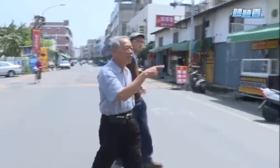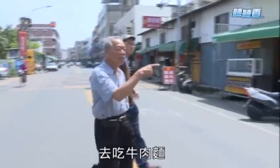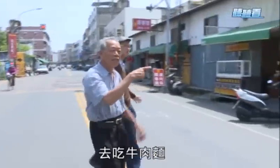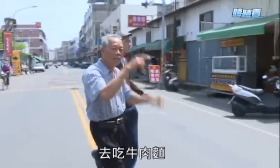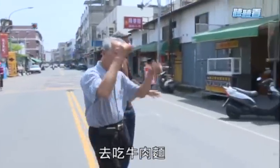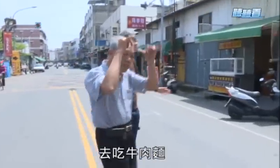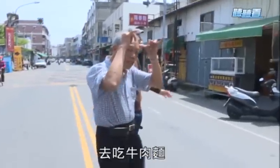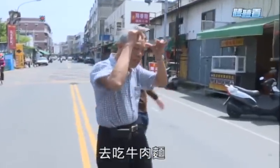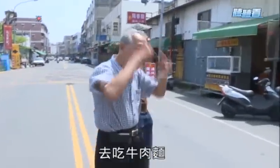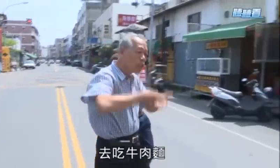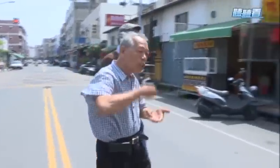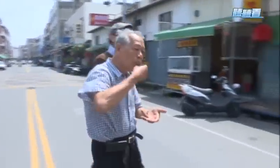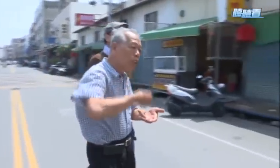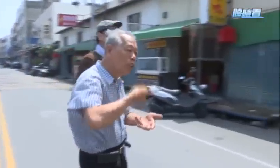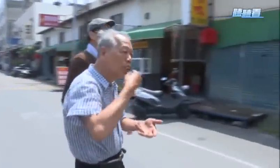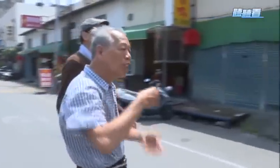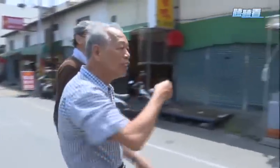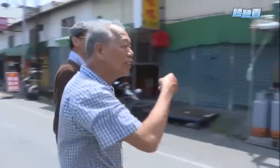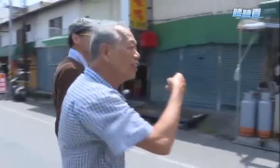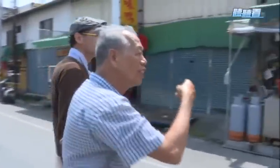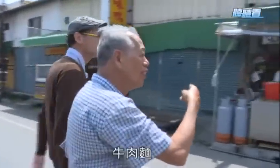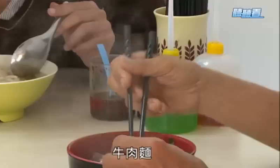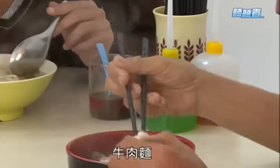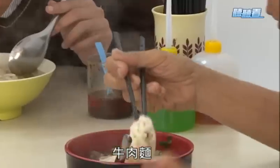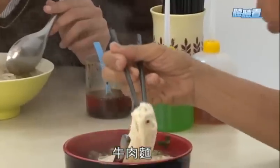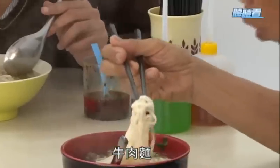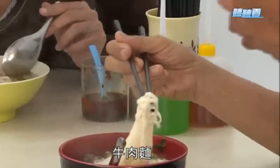去吃牛肉面。牛肉面啊。